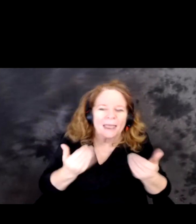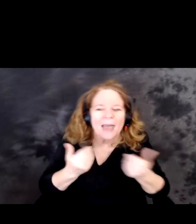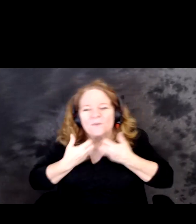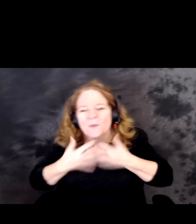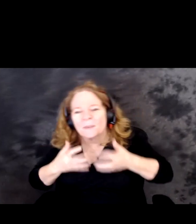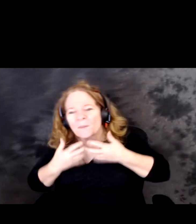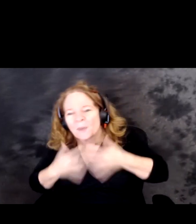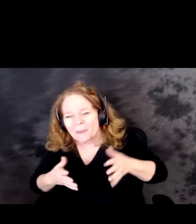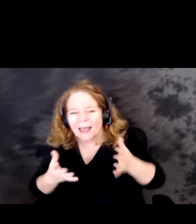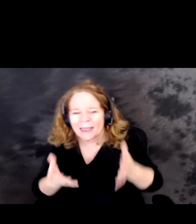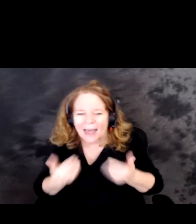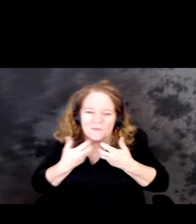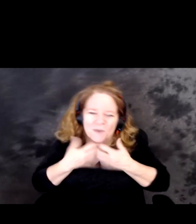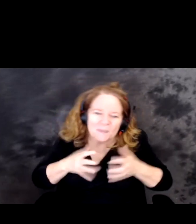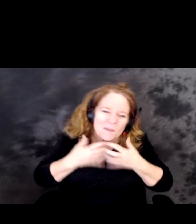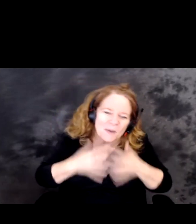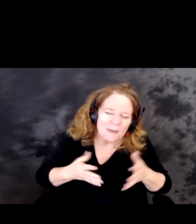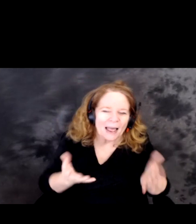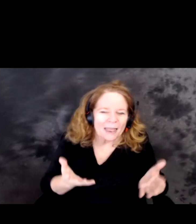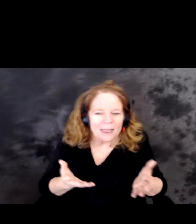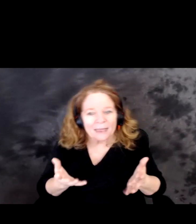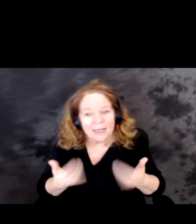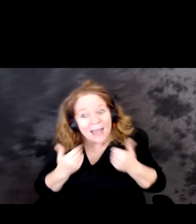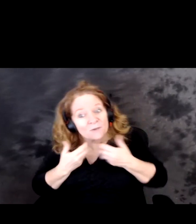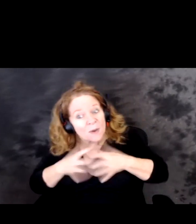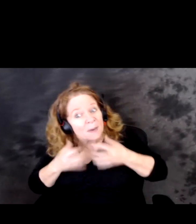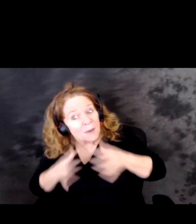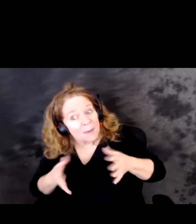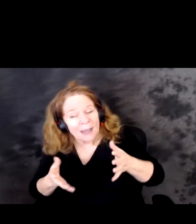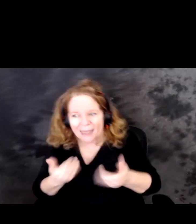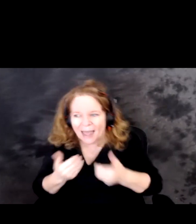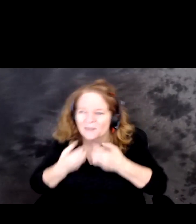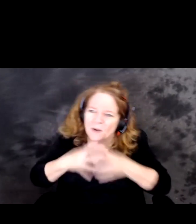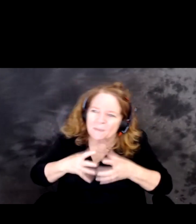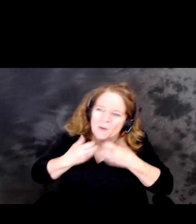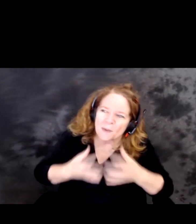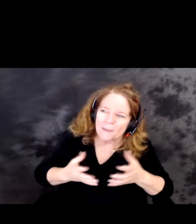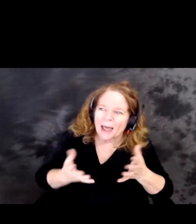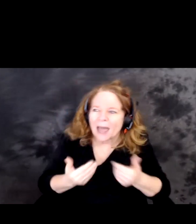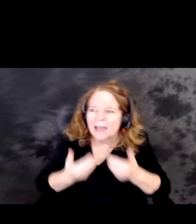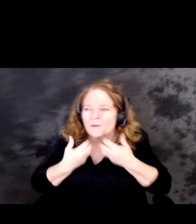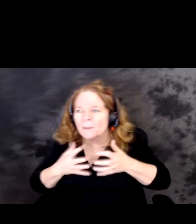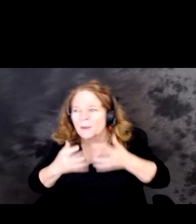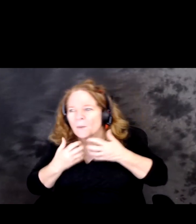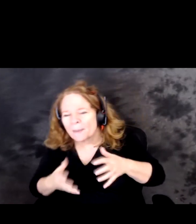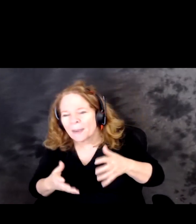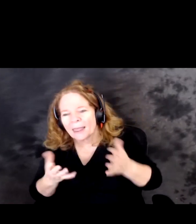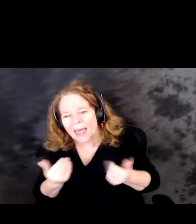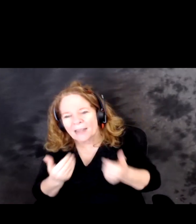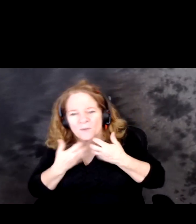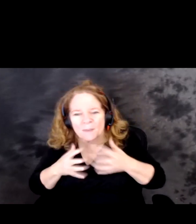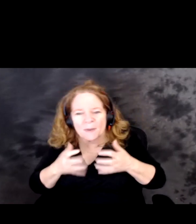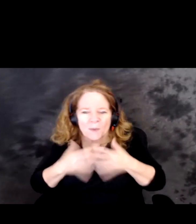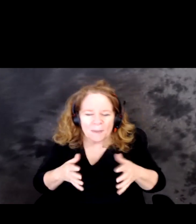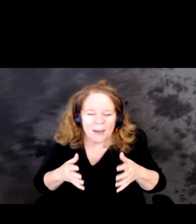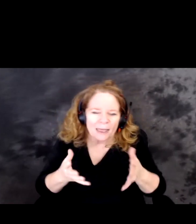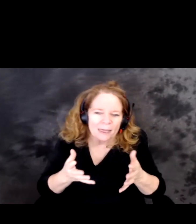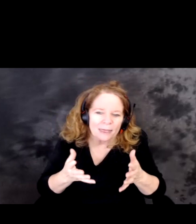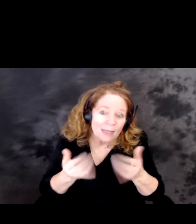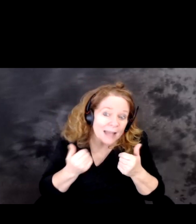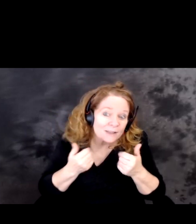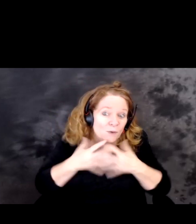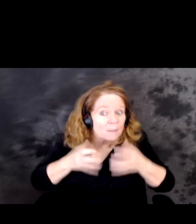ribbit, ribbit, ribbit, vamos, vamos, ribbit, ribbit, ribbit, ribbit, vamos, vamos, ribbit, ribbit, vamos, vamos, ribbit,